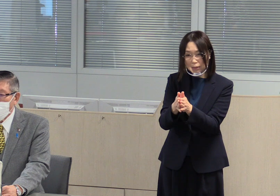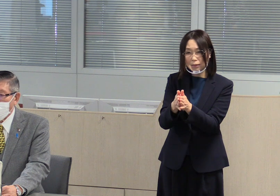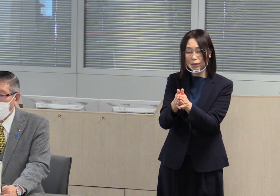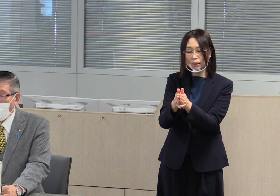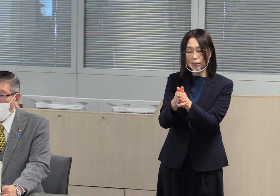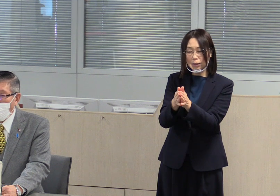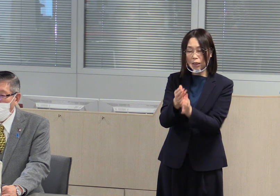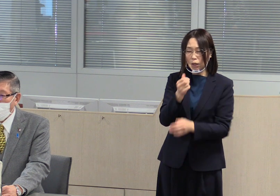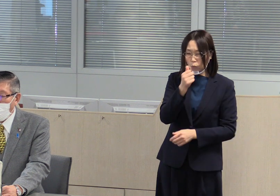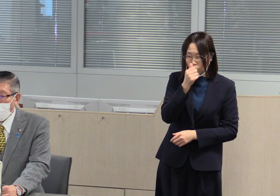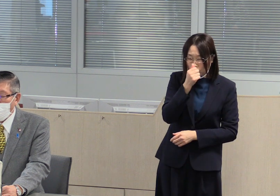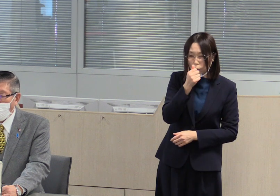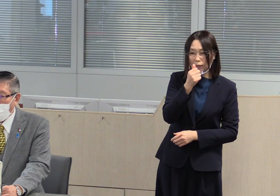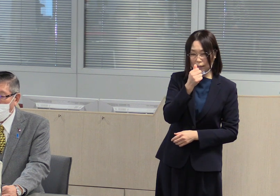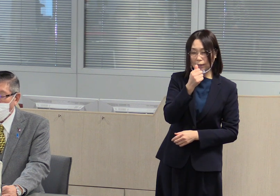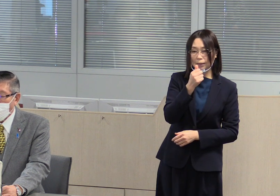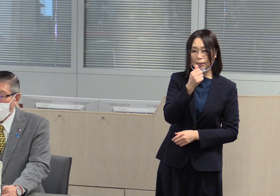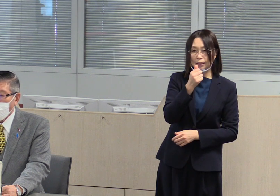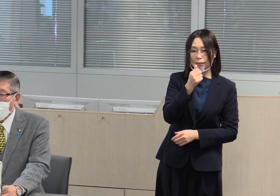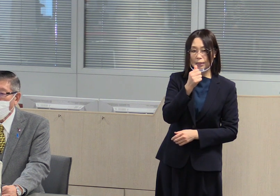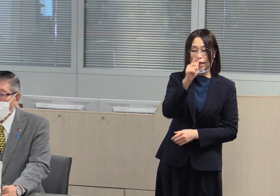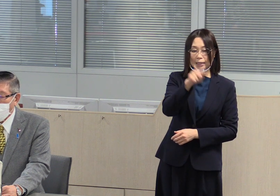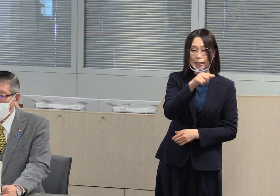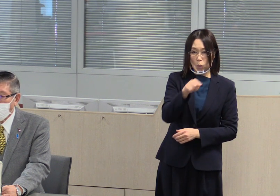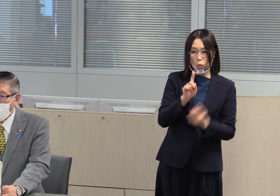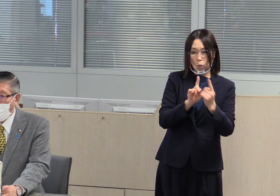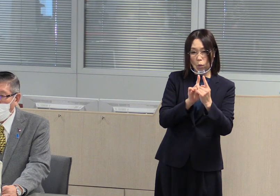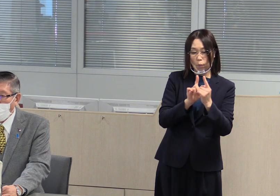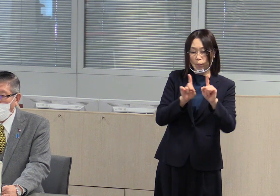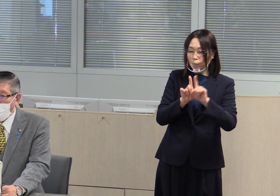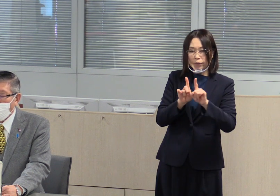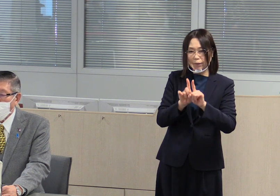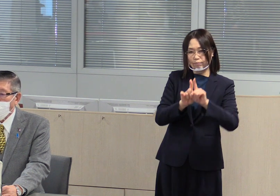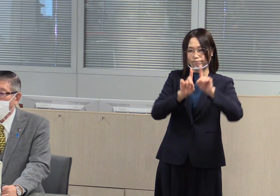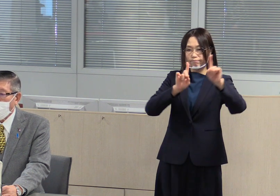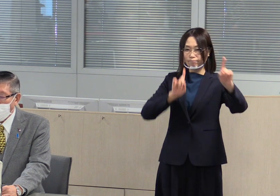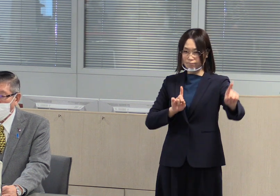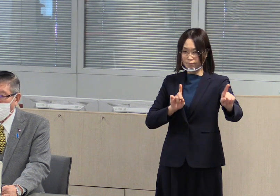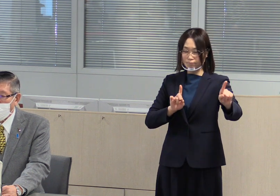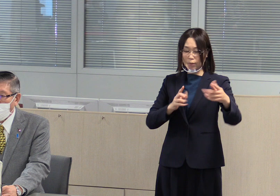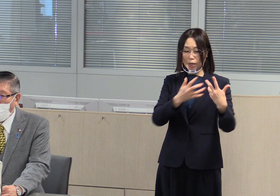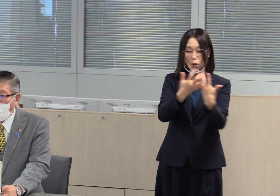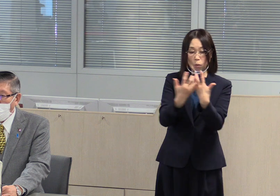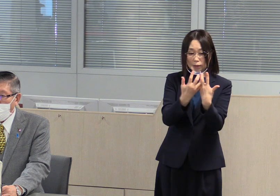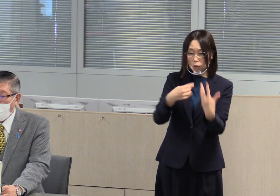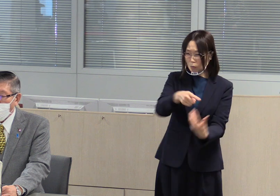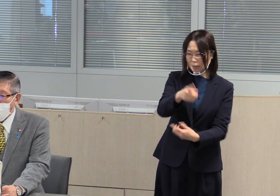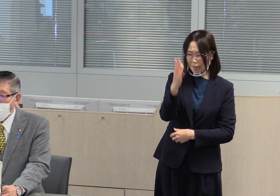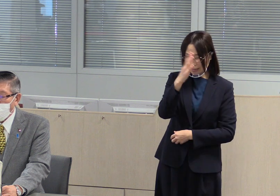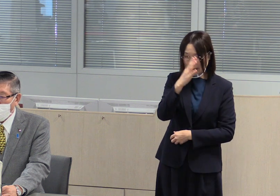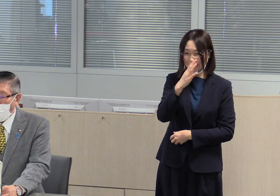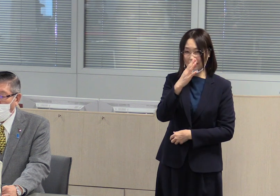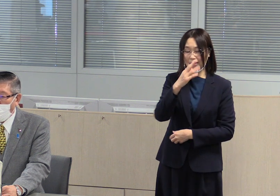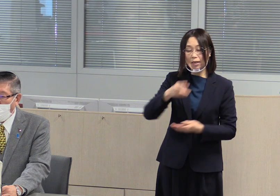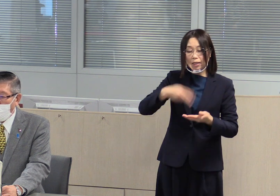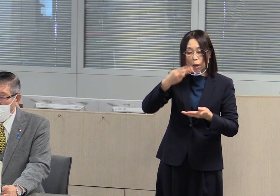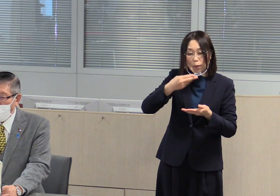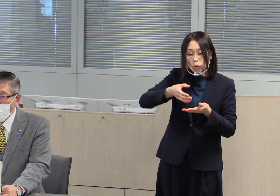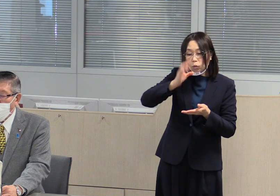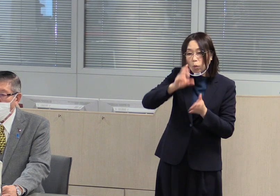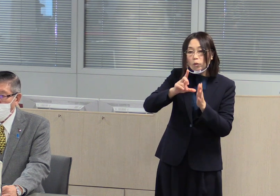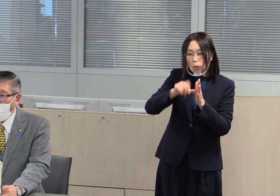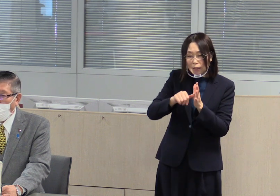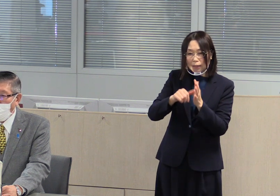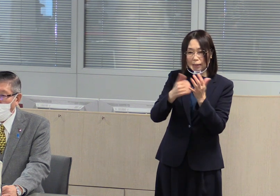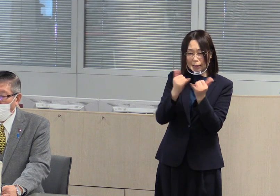十分に、人と人との距離を取る、混雑を避ける、会食時においては、あまり